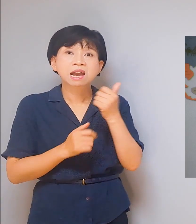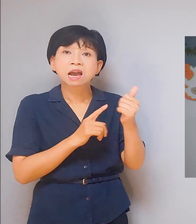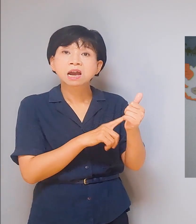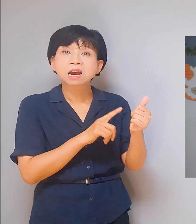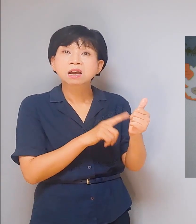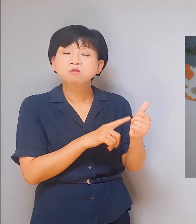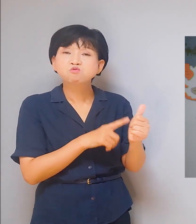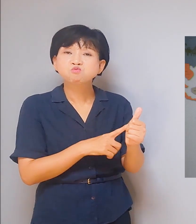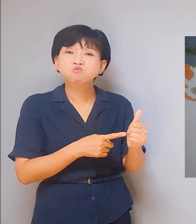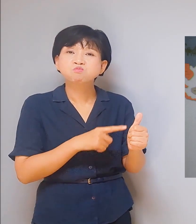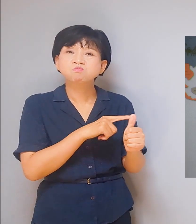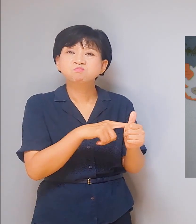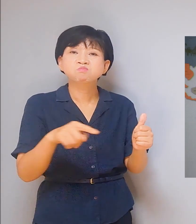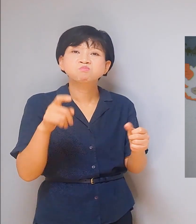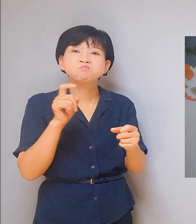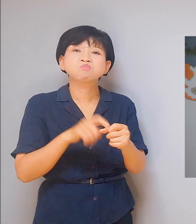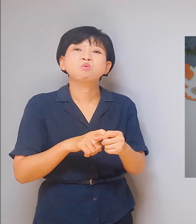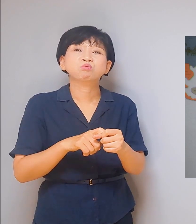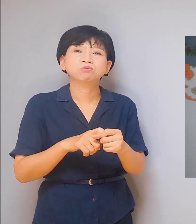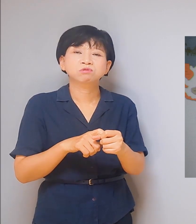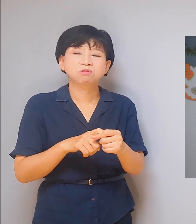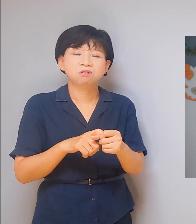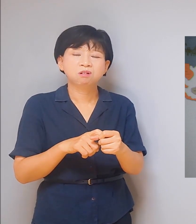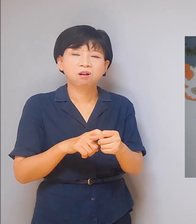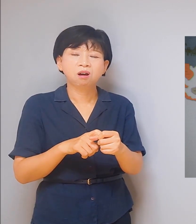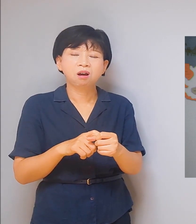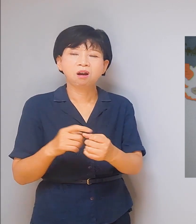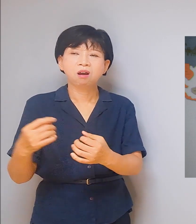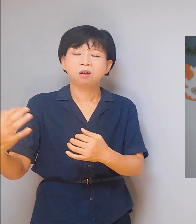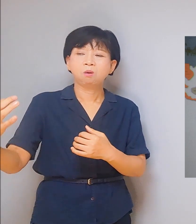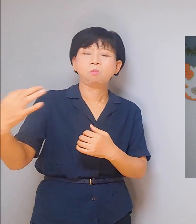오는 사람들이었습니다. 무섭죠.